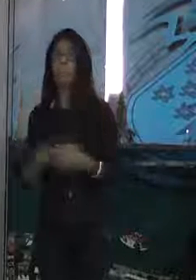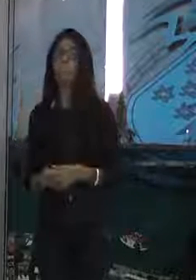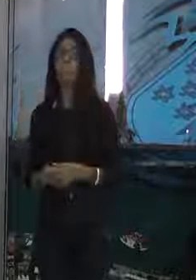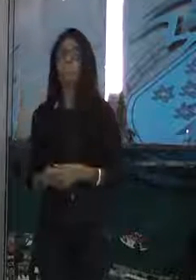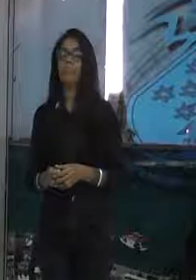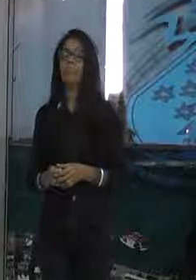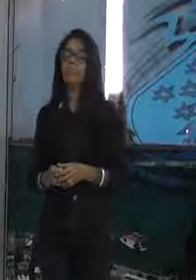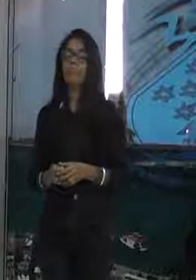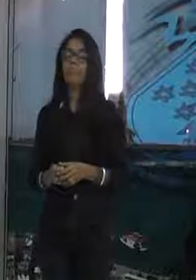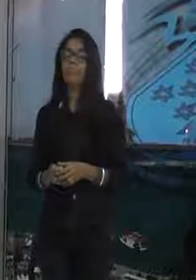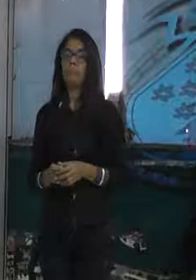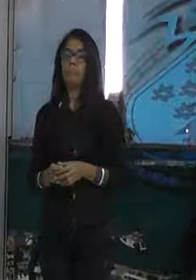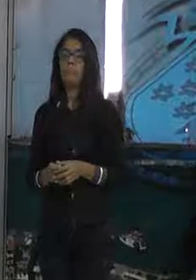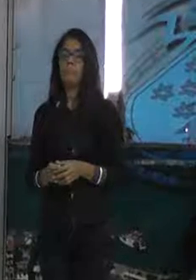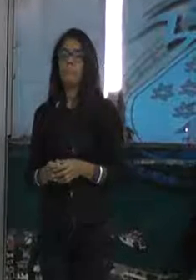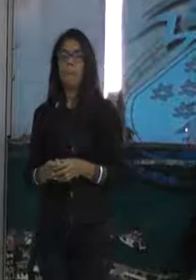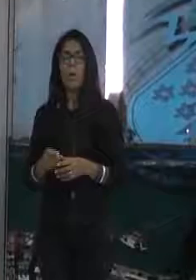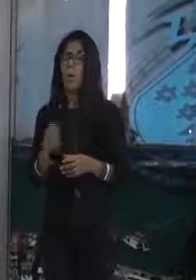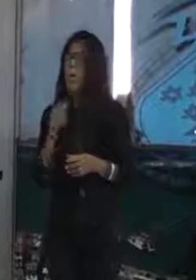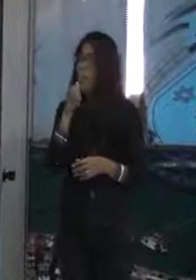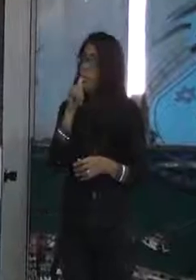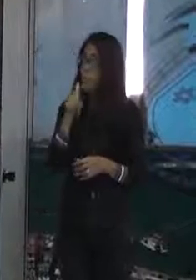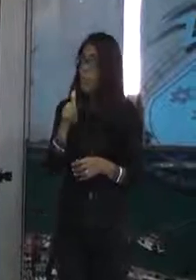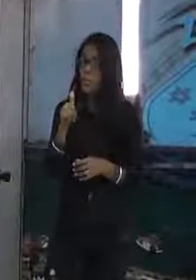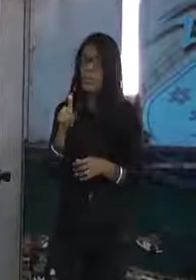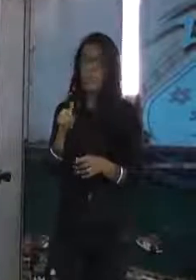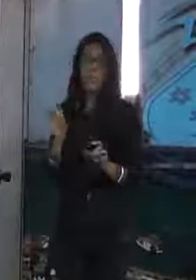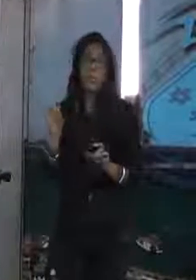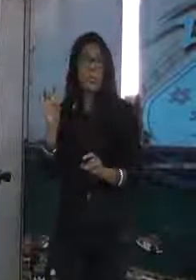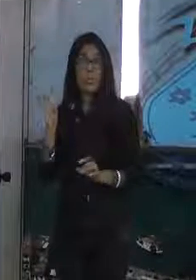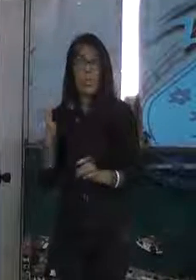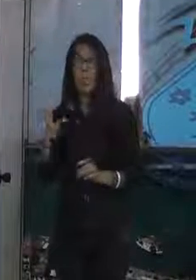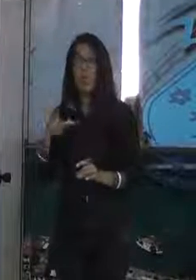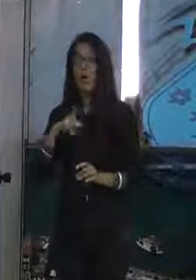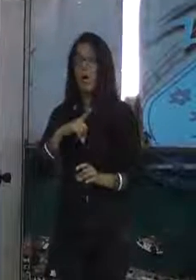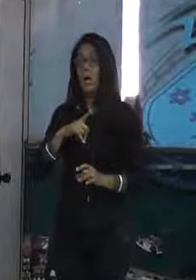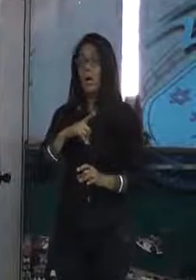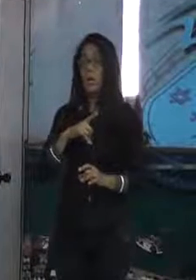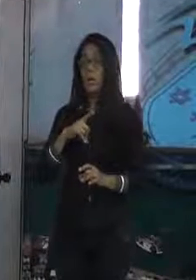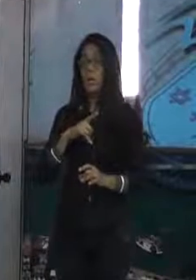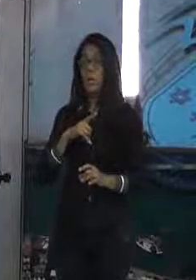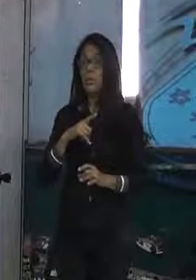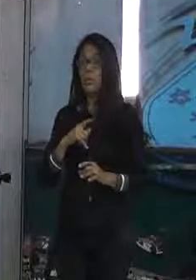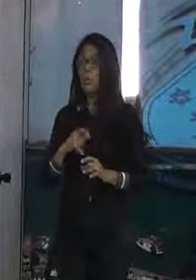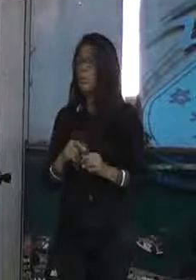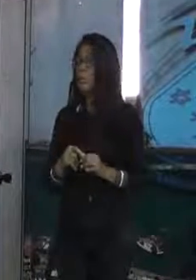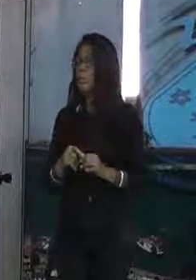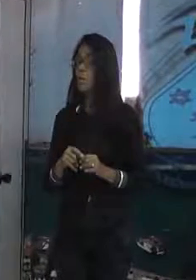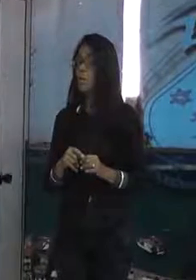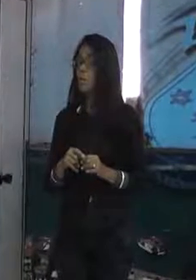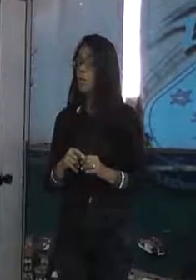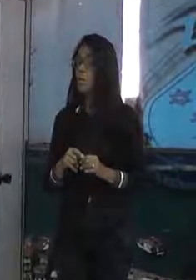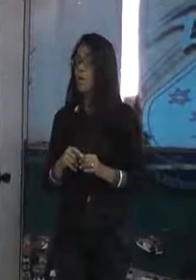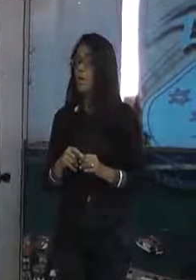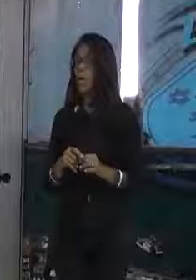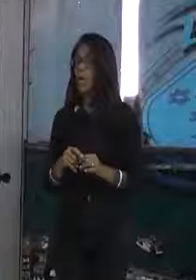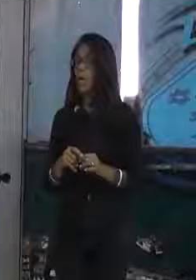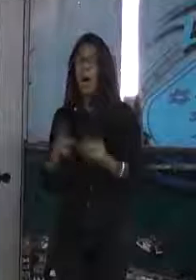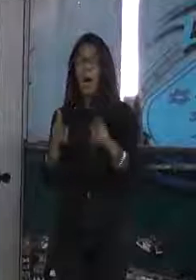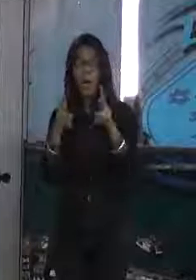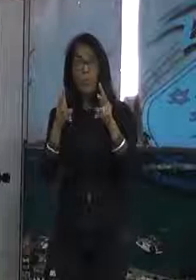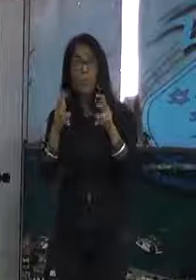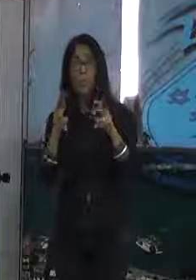disso. Estou convocando todas essas empresas que mexem com transporte de valores para